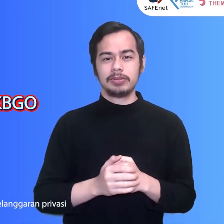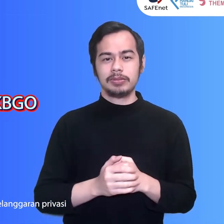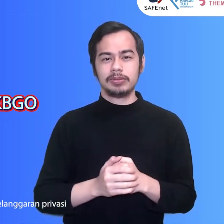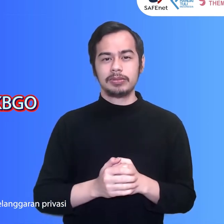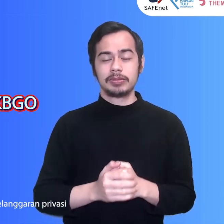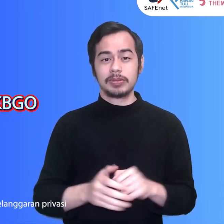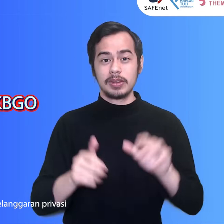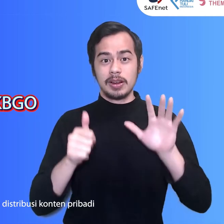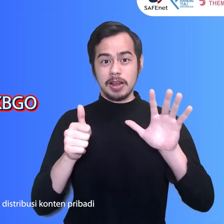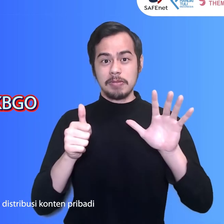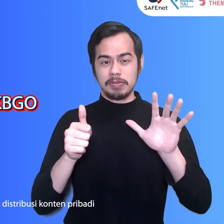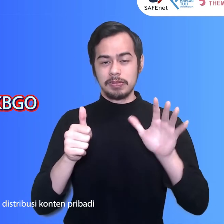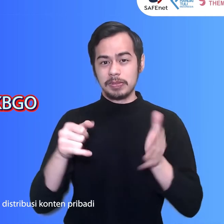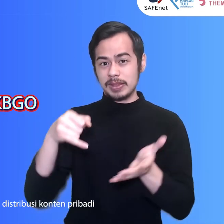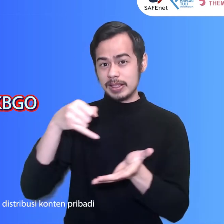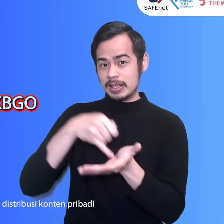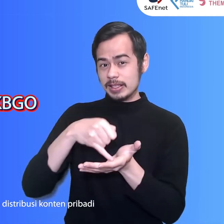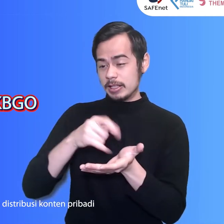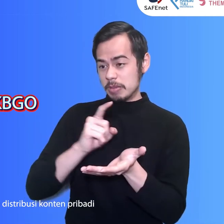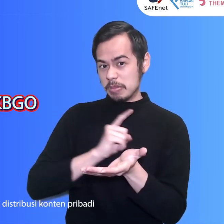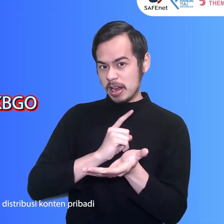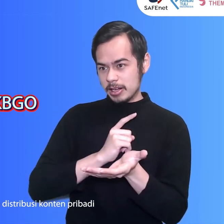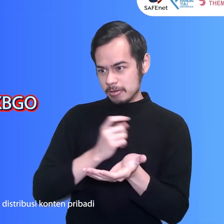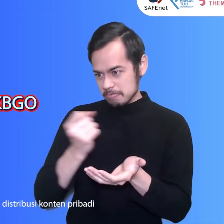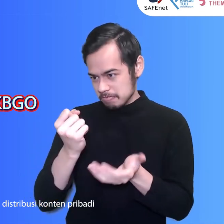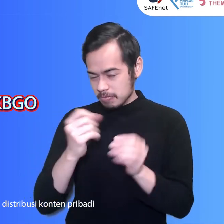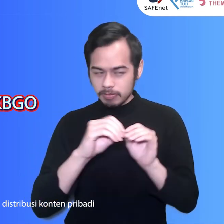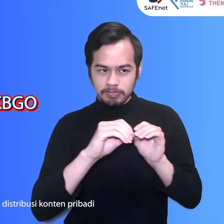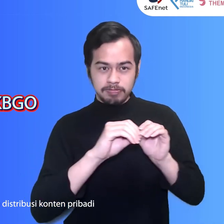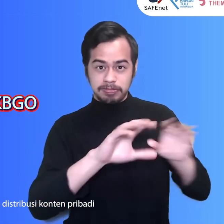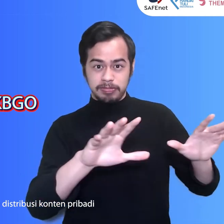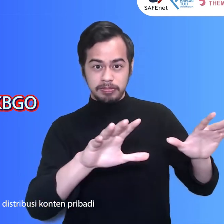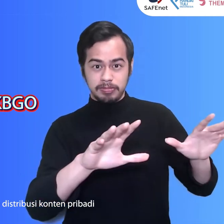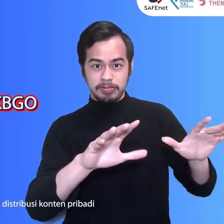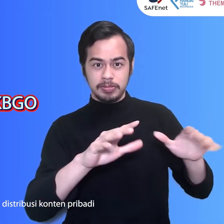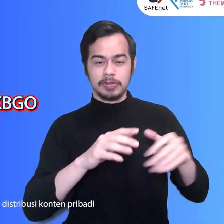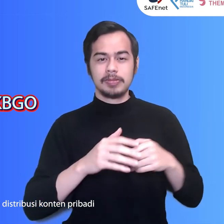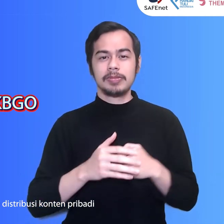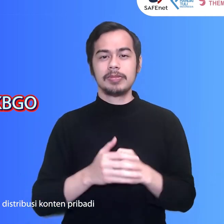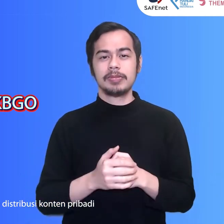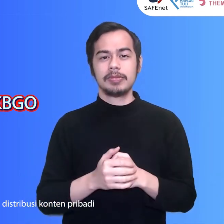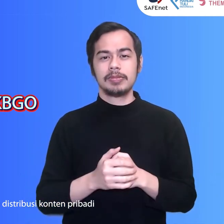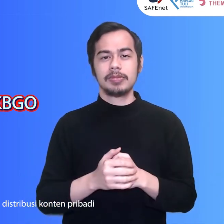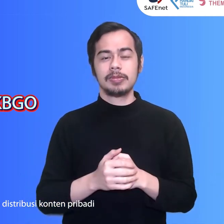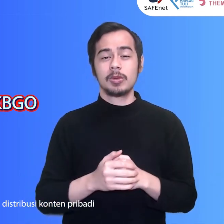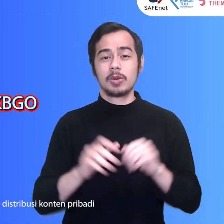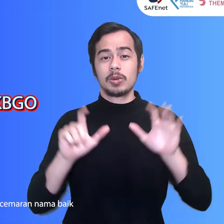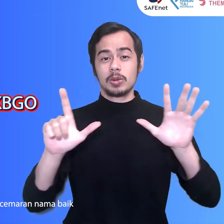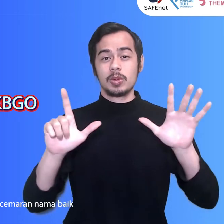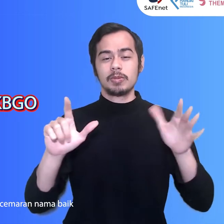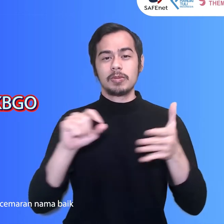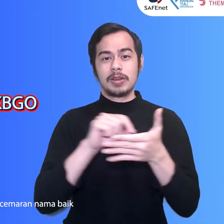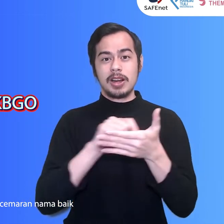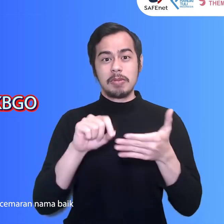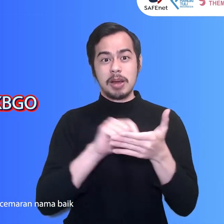26 ancaman distribusi konten pribadi i7 pencemaran nama